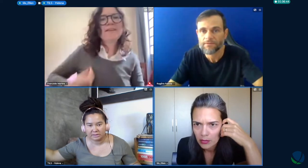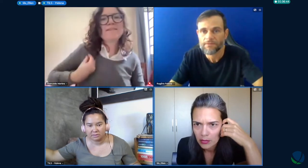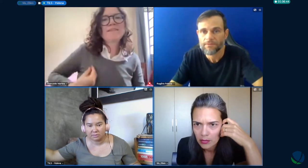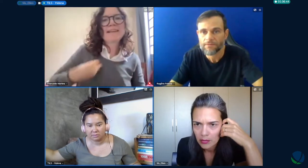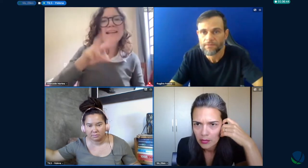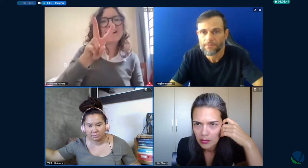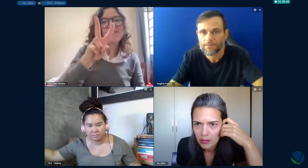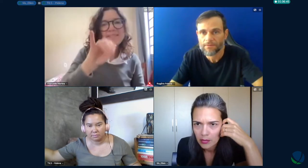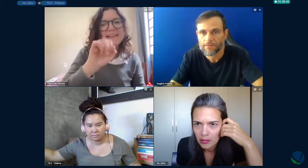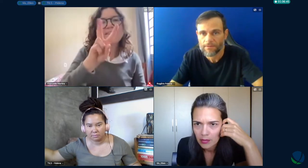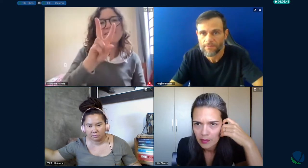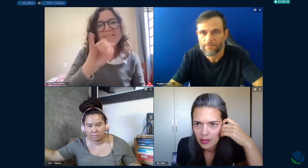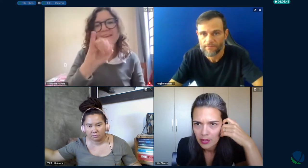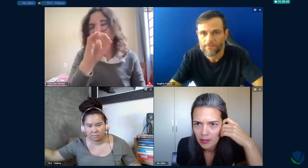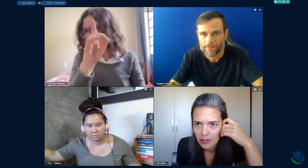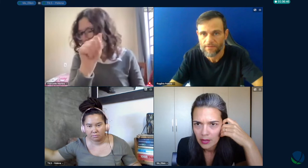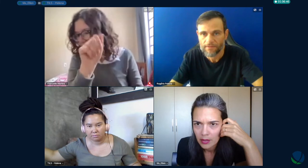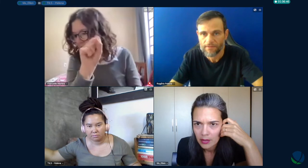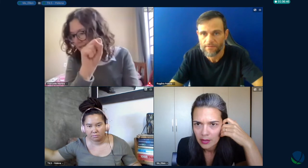86.